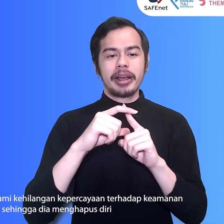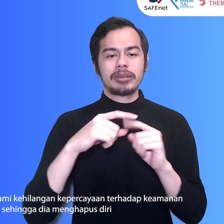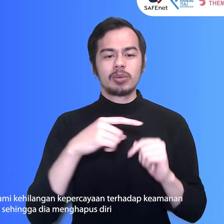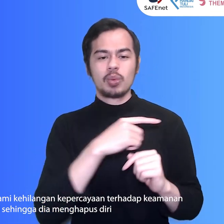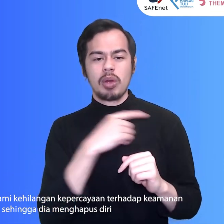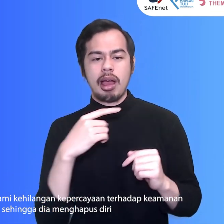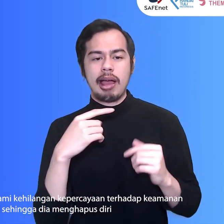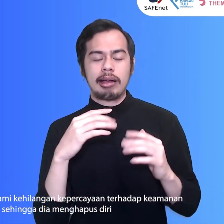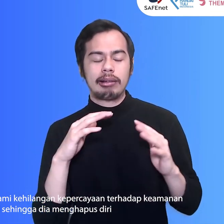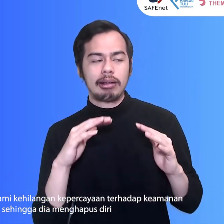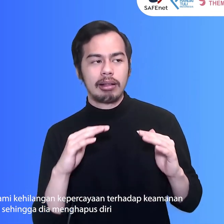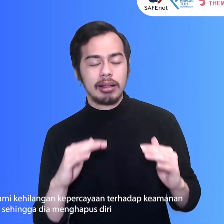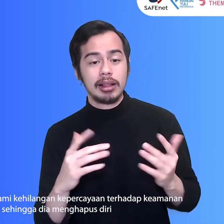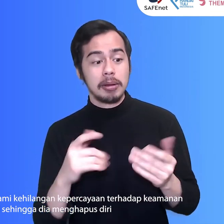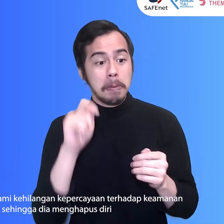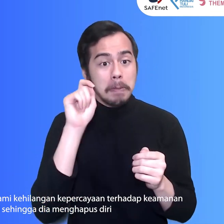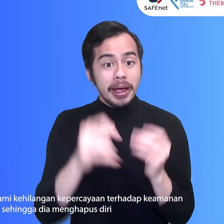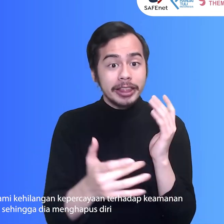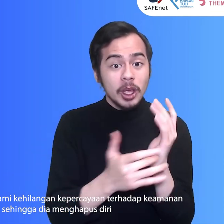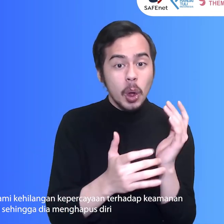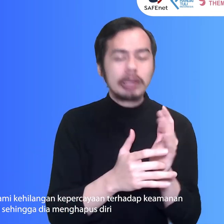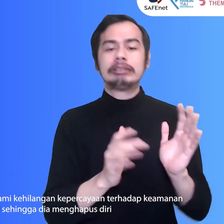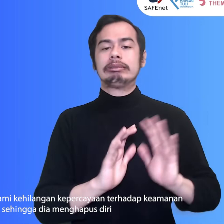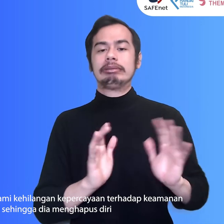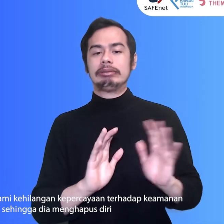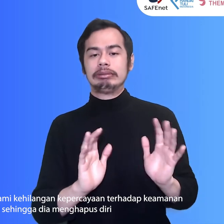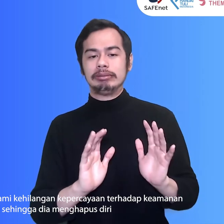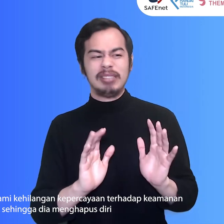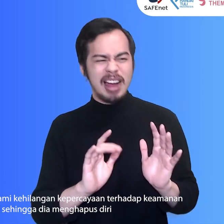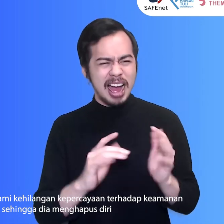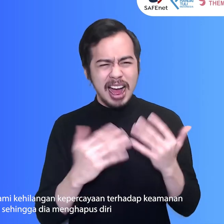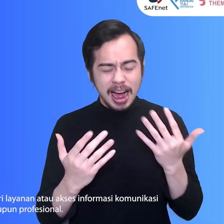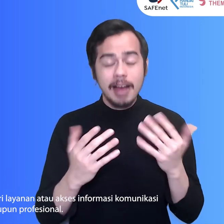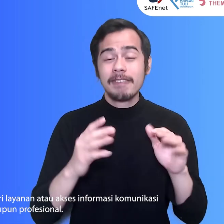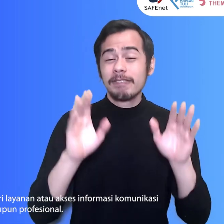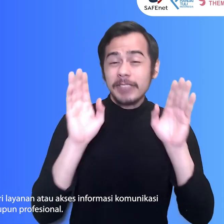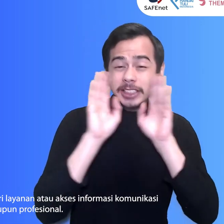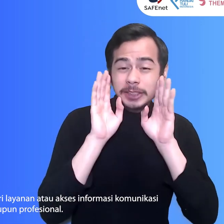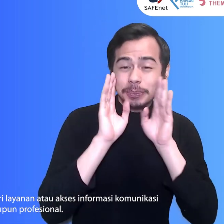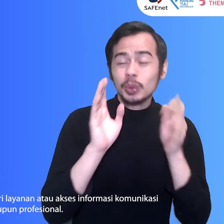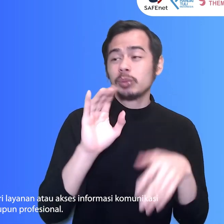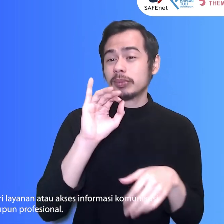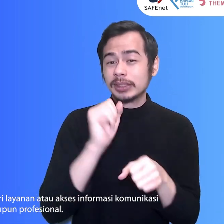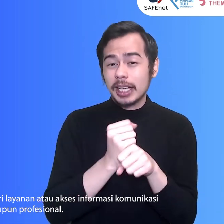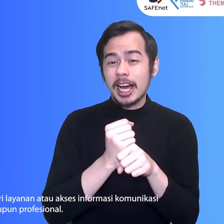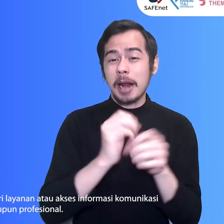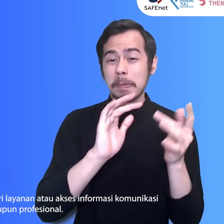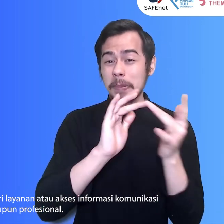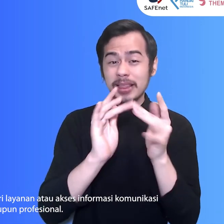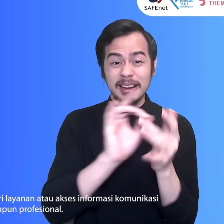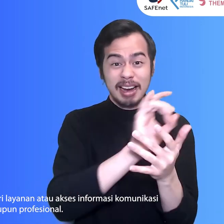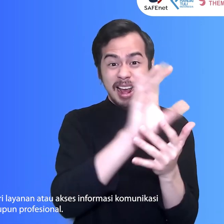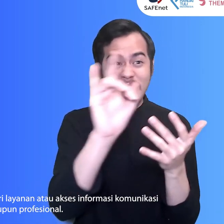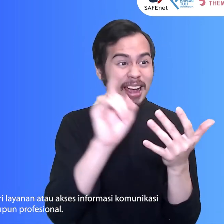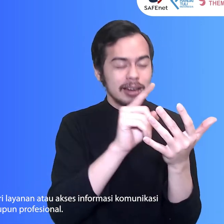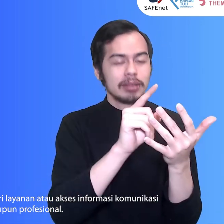Hai para korban atau penyintas kehilangan kemampuan untuk bergerak bebas dan berpartisipasi dalam ruang daring maupun